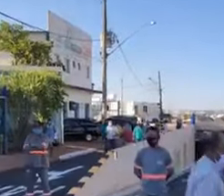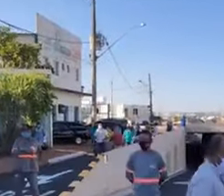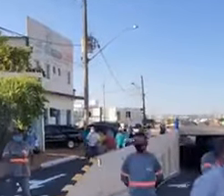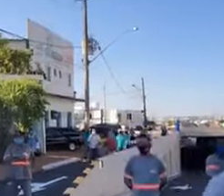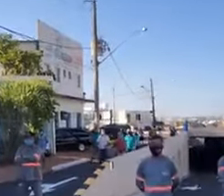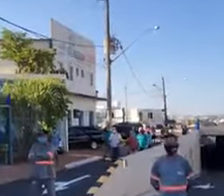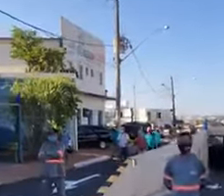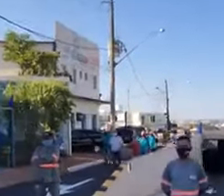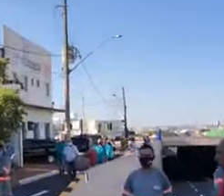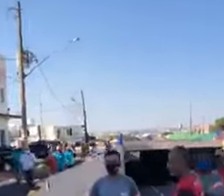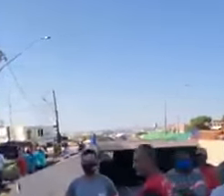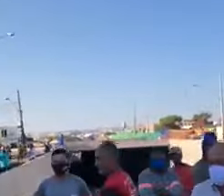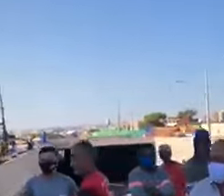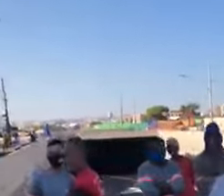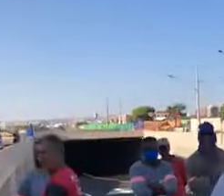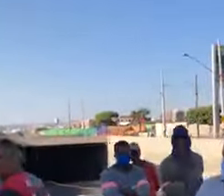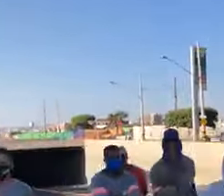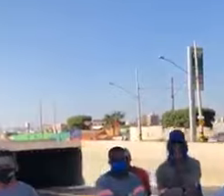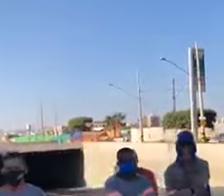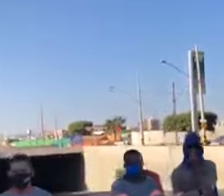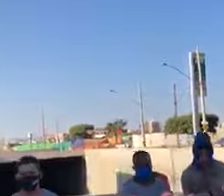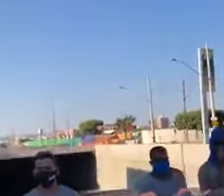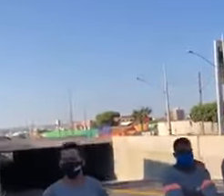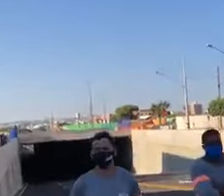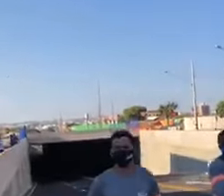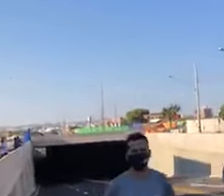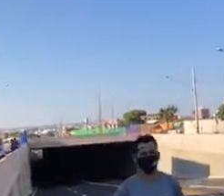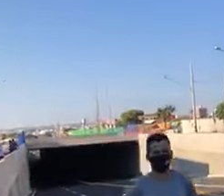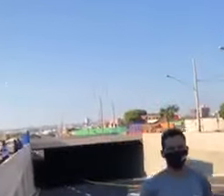Agradecemos a todos que nos acompanharam nesta live e